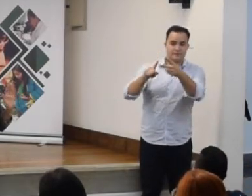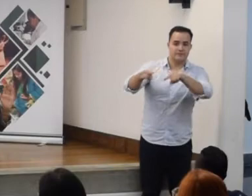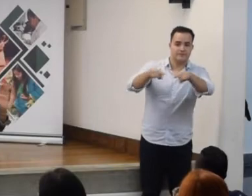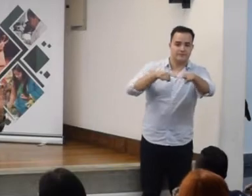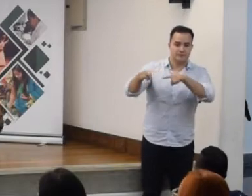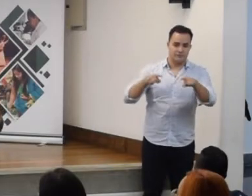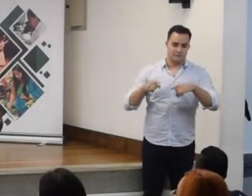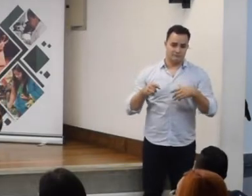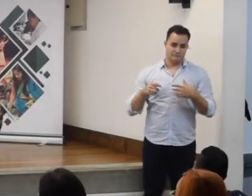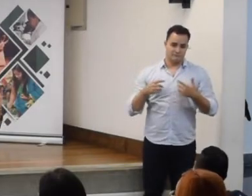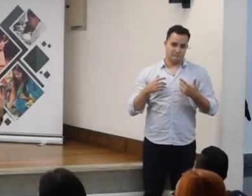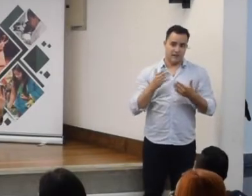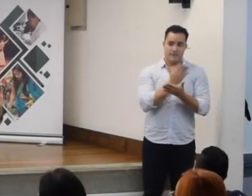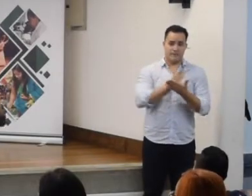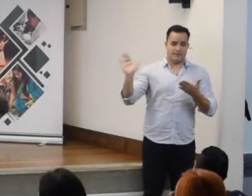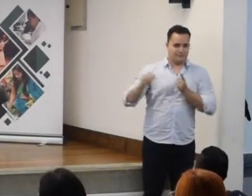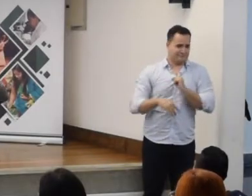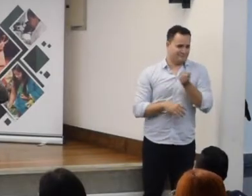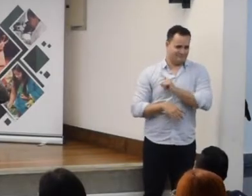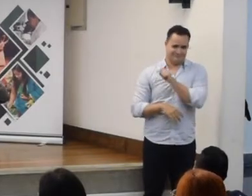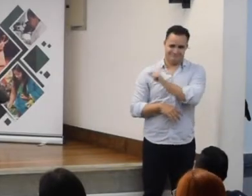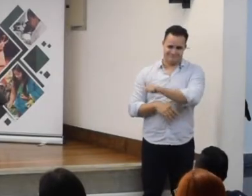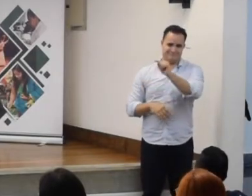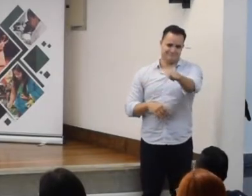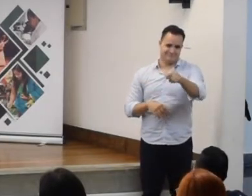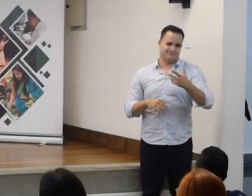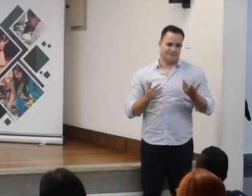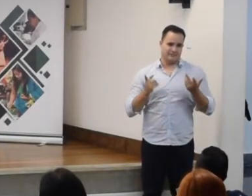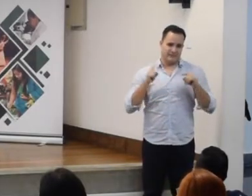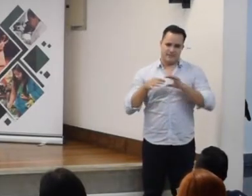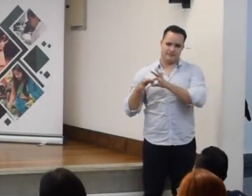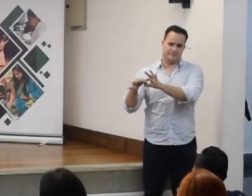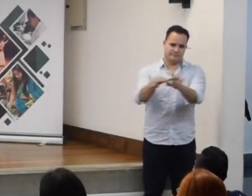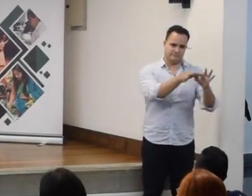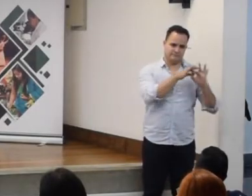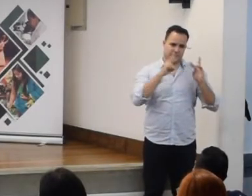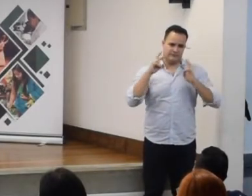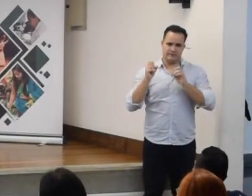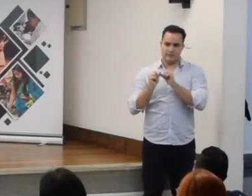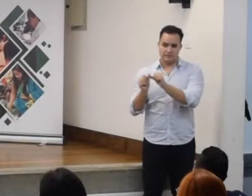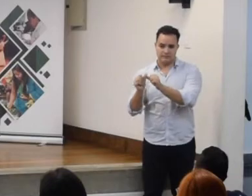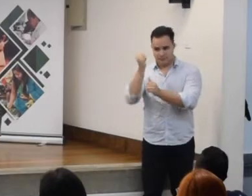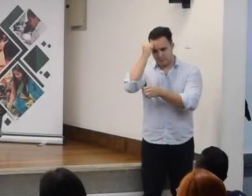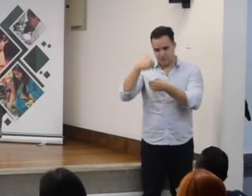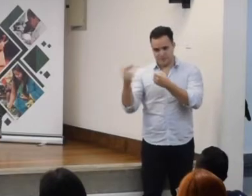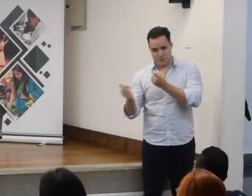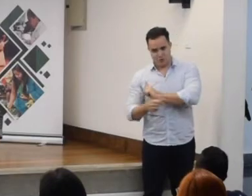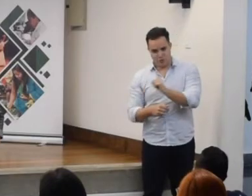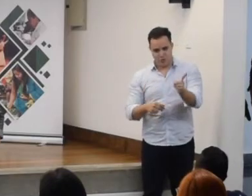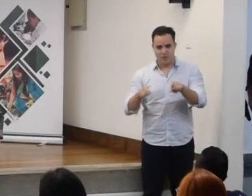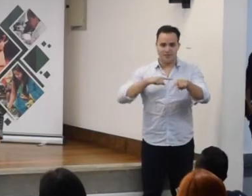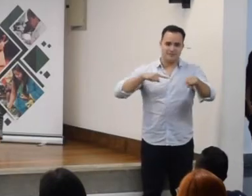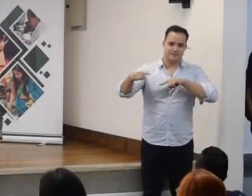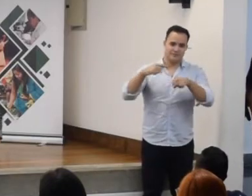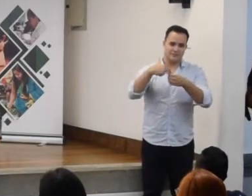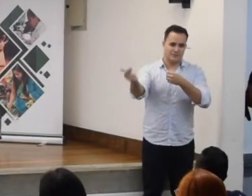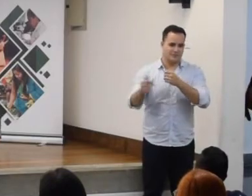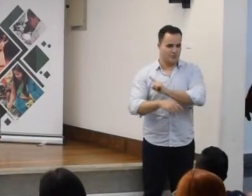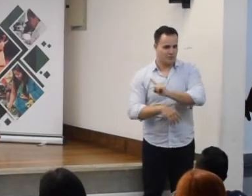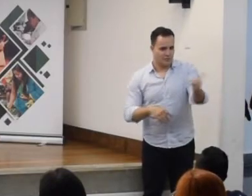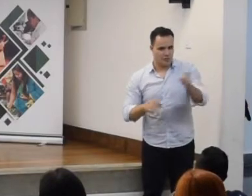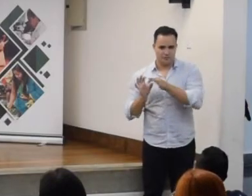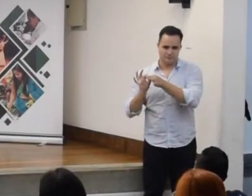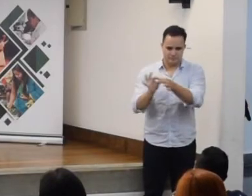de qué trabajar en la permanencia de los profesores. Entonces, esta área de permanencia